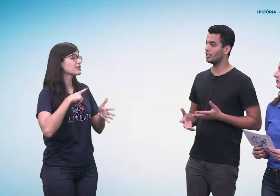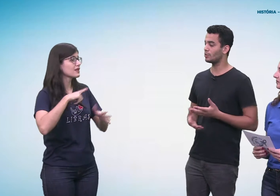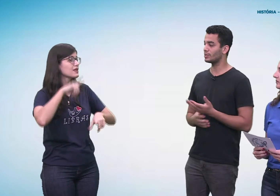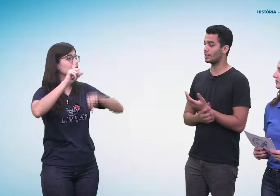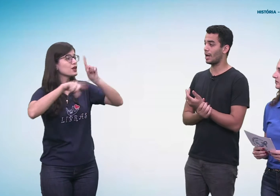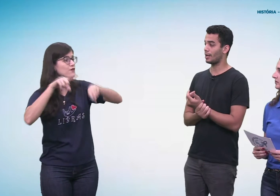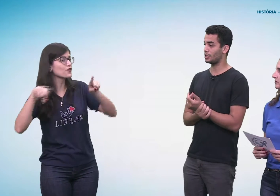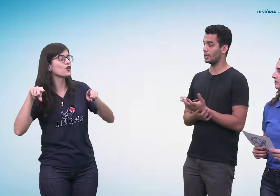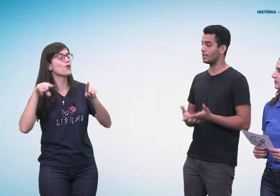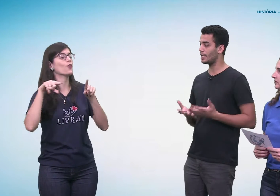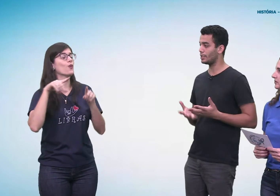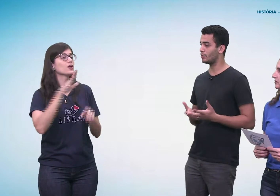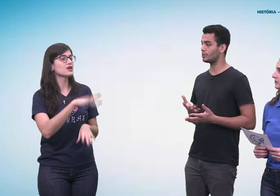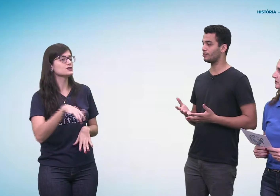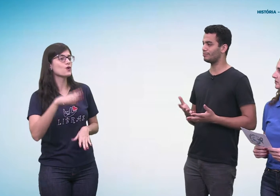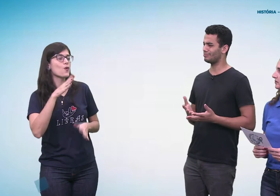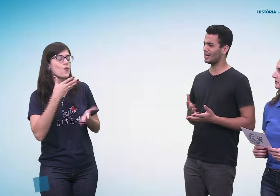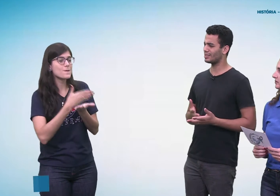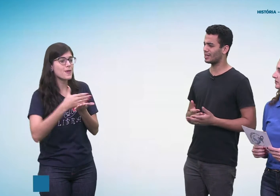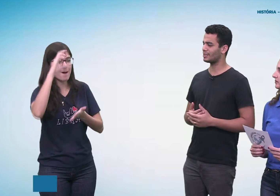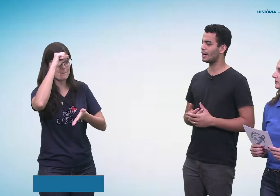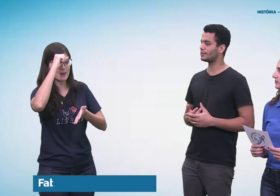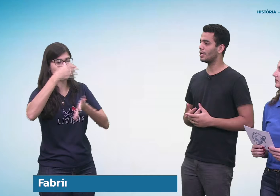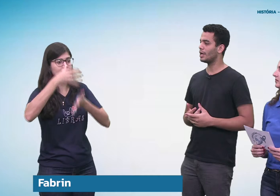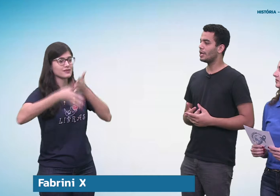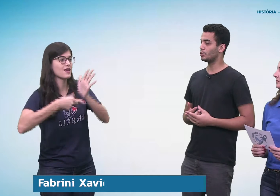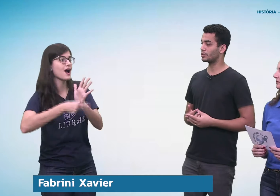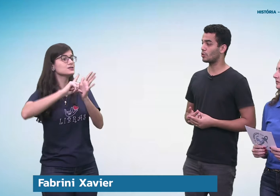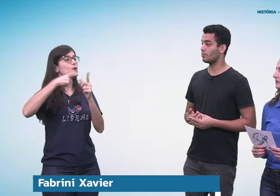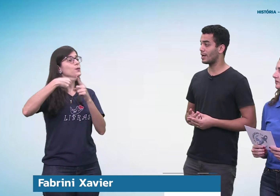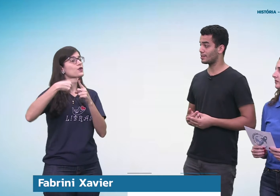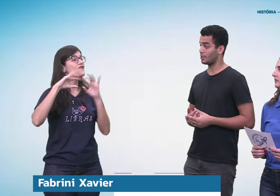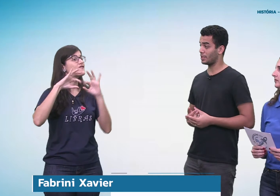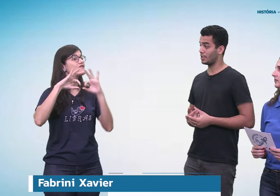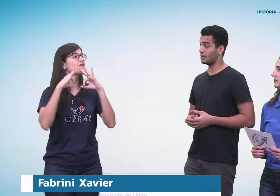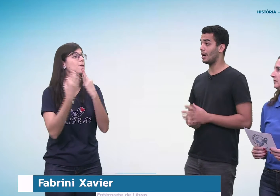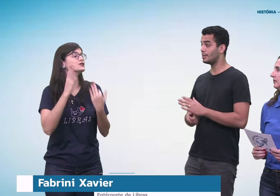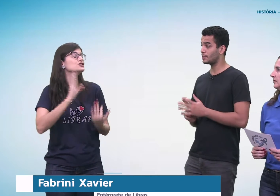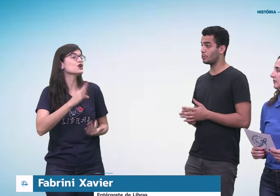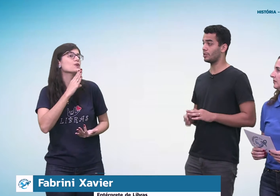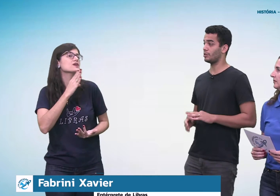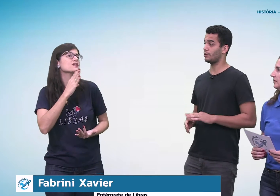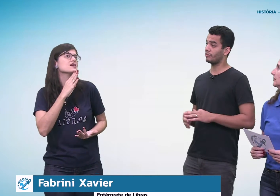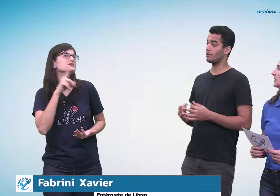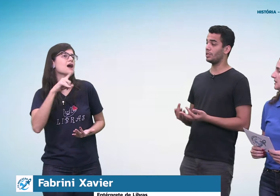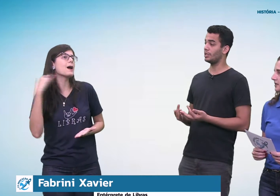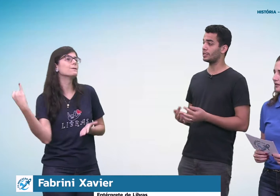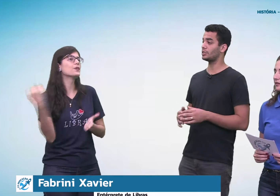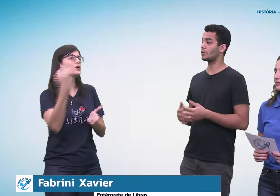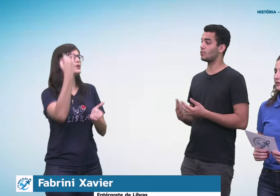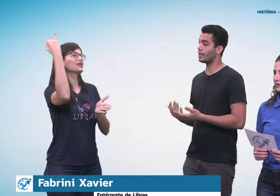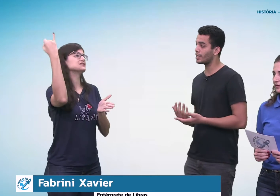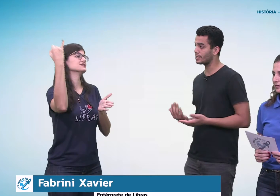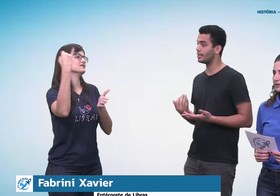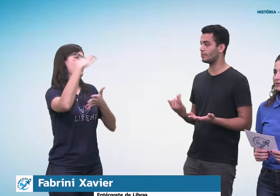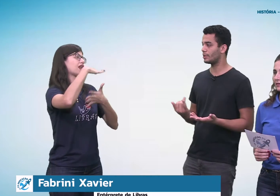línguas, adquirem a língua bem atrasado, tem outros que começam a aprender antes porque tem uma família que já conhece a